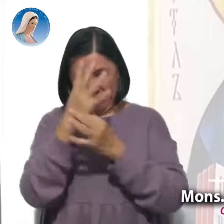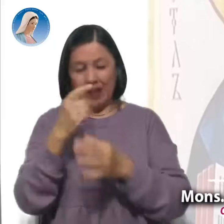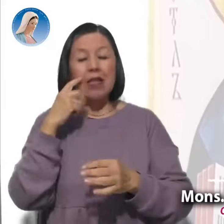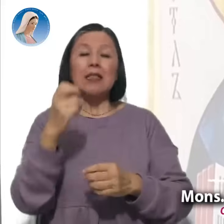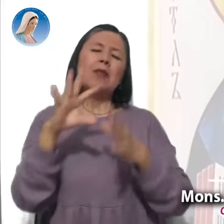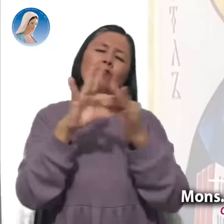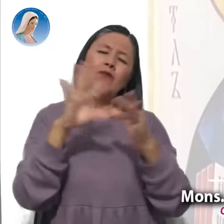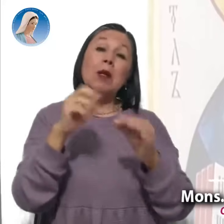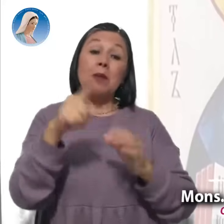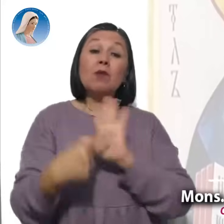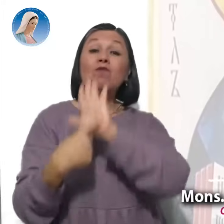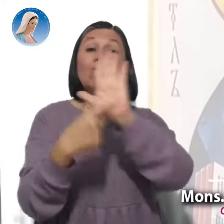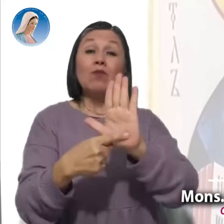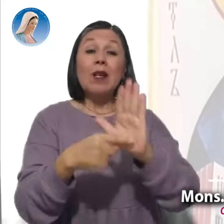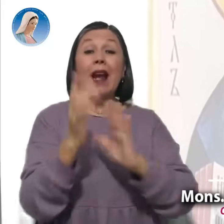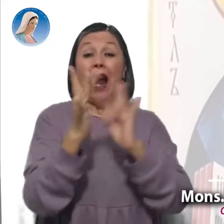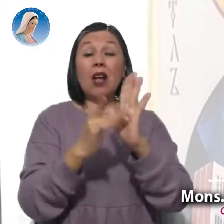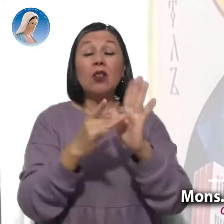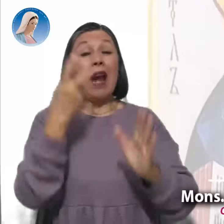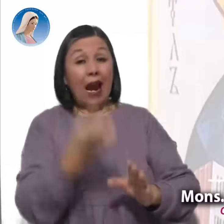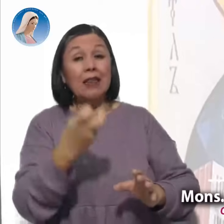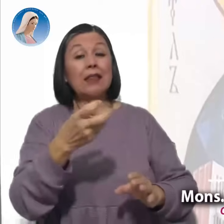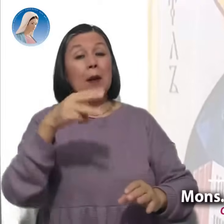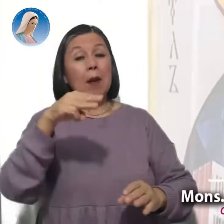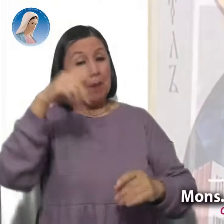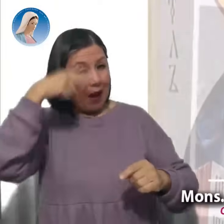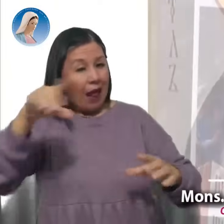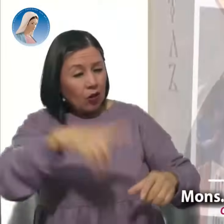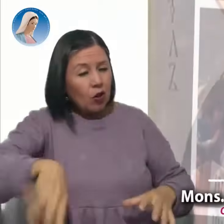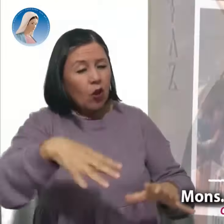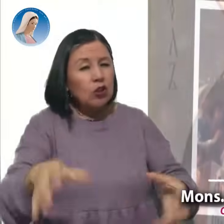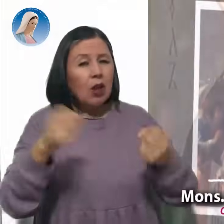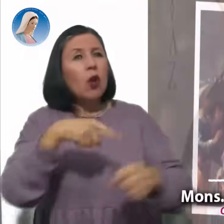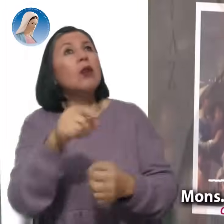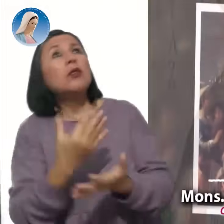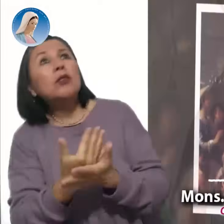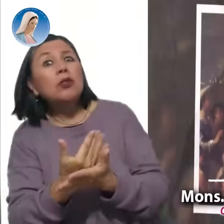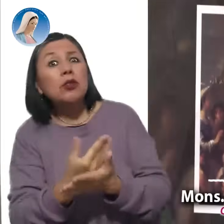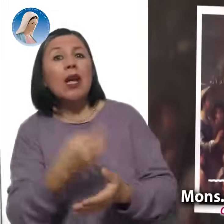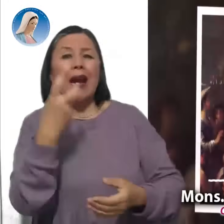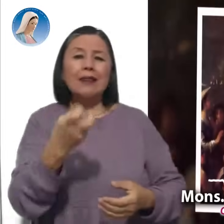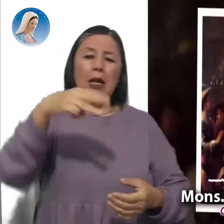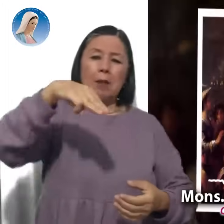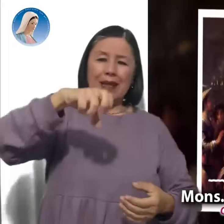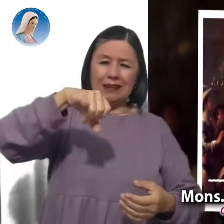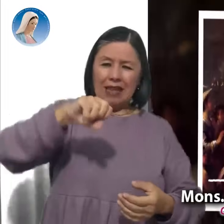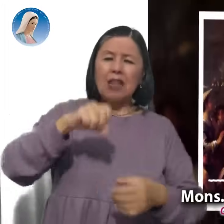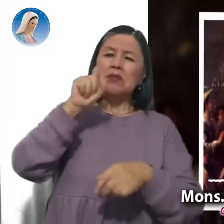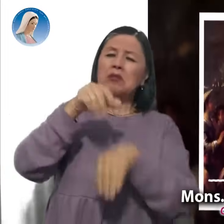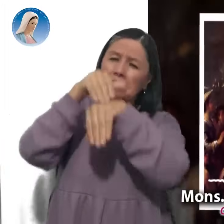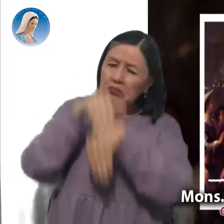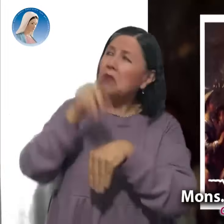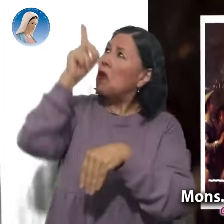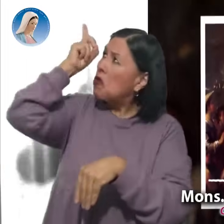como el Mesías que espera el pueblo de Israel. Un Mesías que responde a la iniciativa de Dios